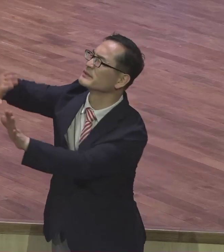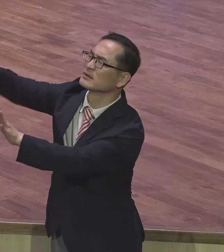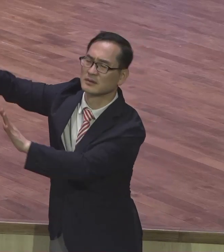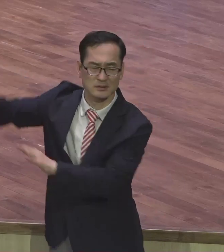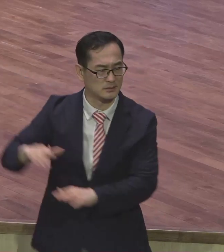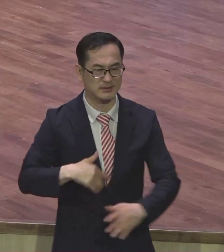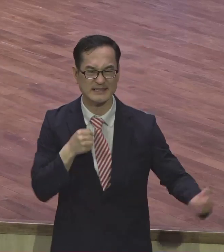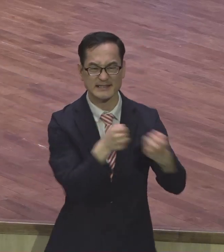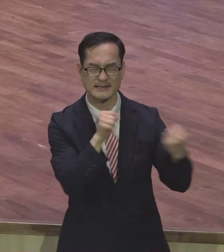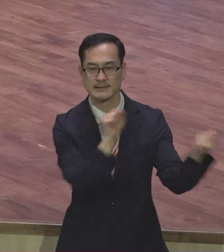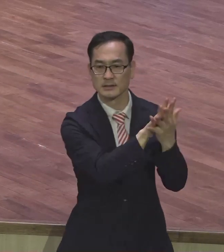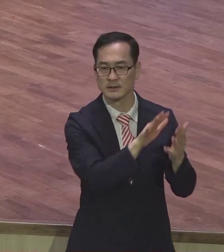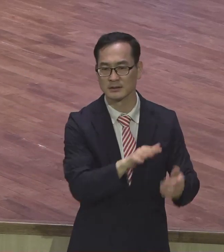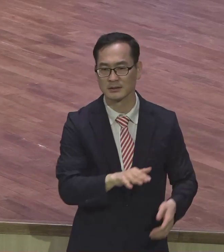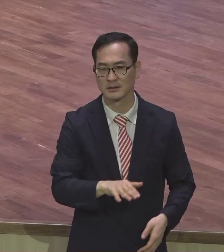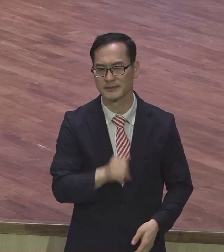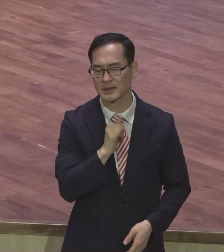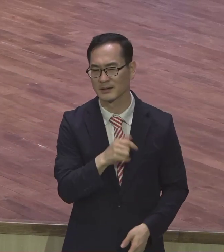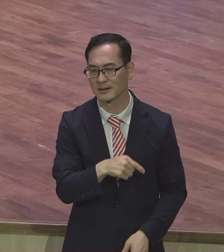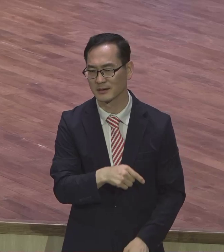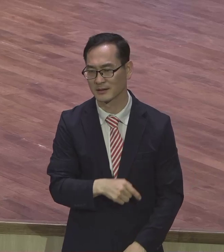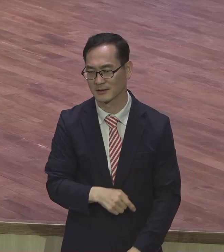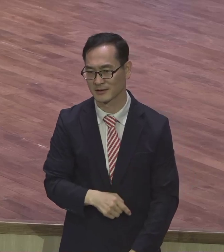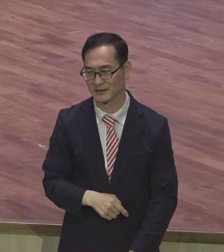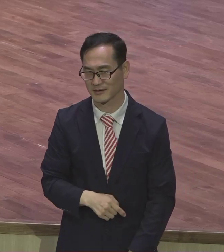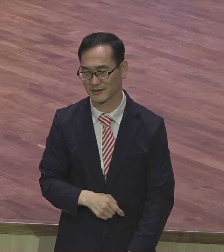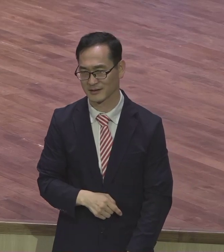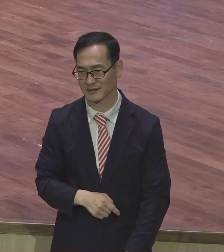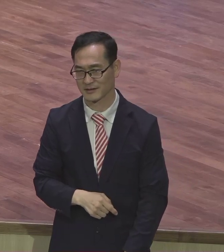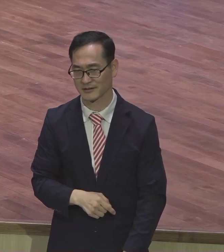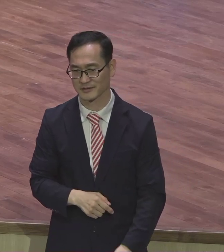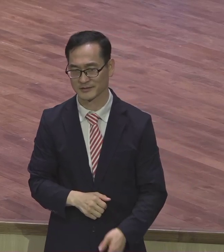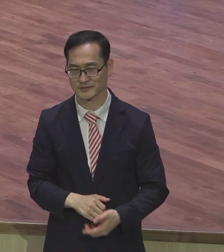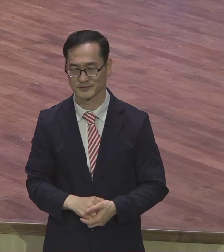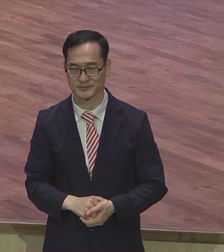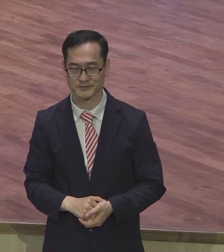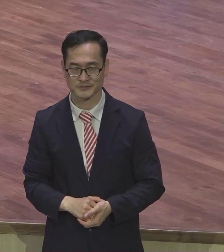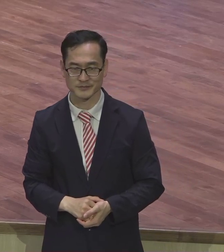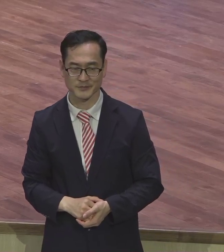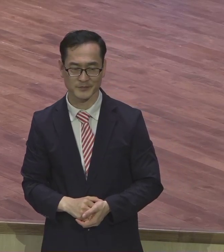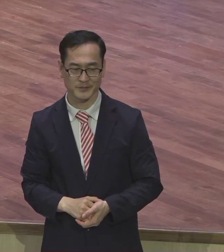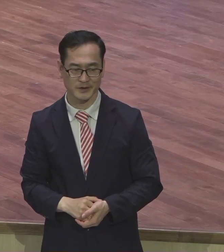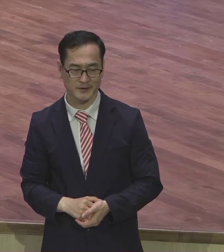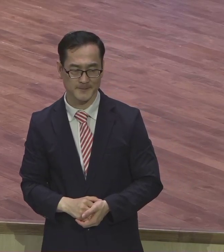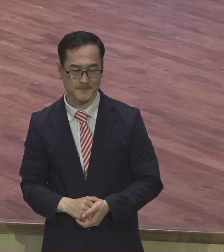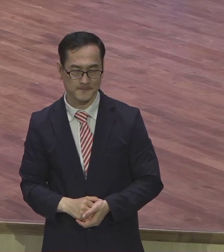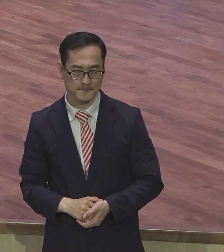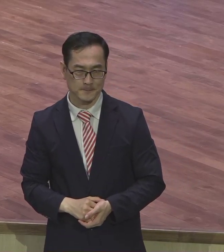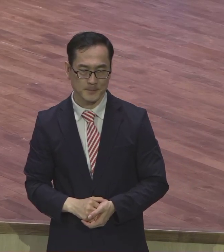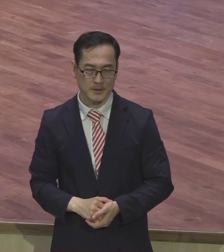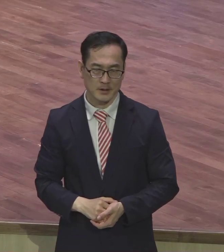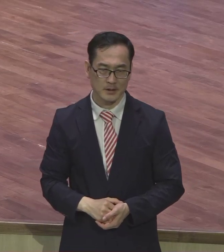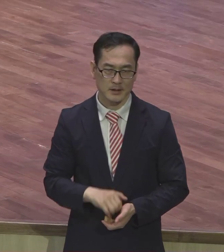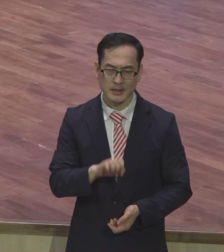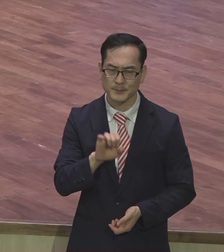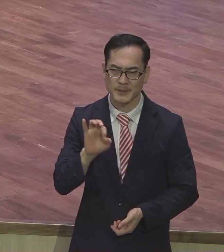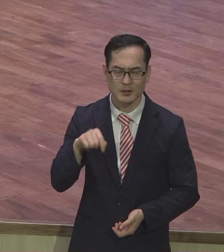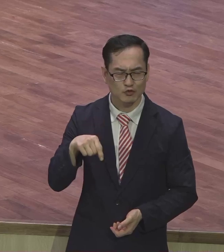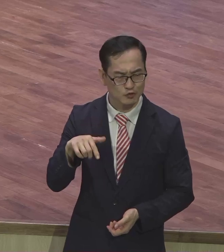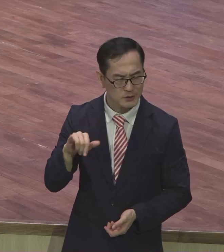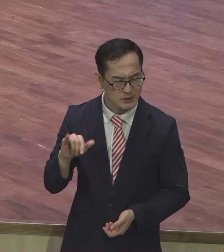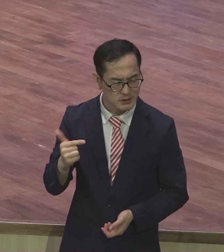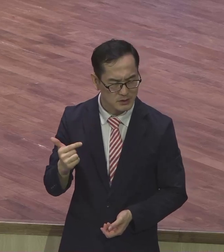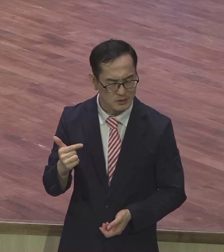대수련회 특강을 마무리하면서 future is yours라는 단어를 마무리하면서 썼습니다 future is yours 이게 무슨